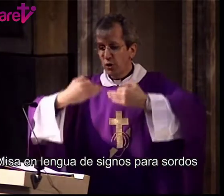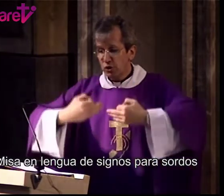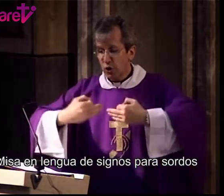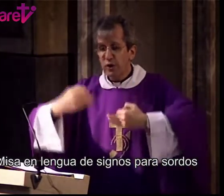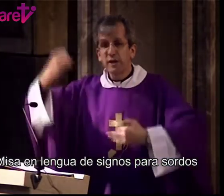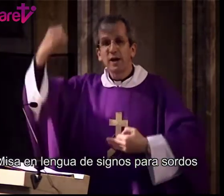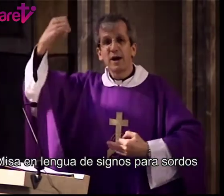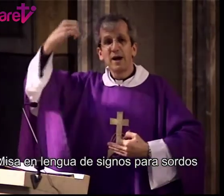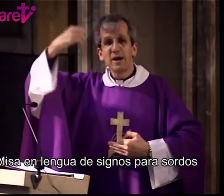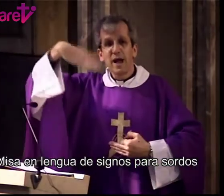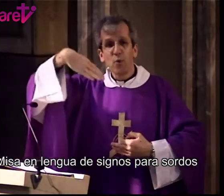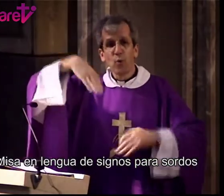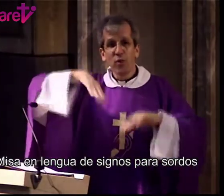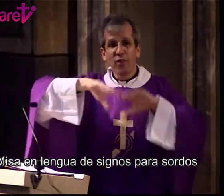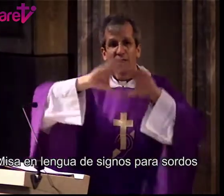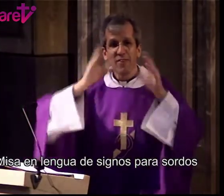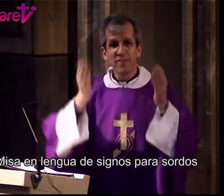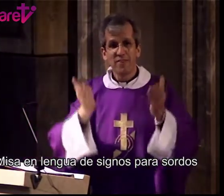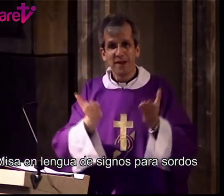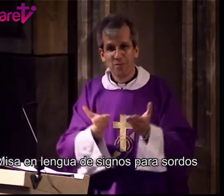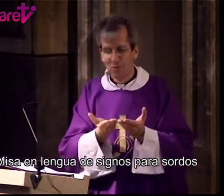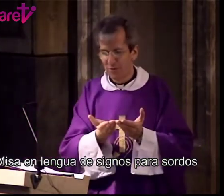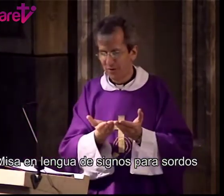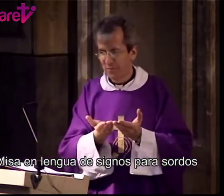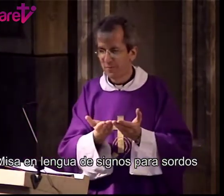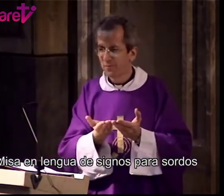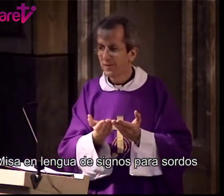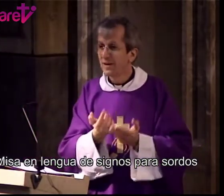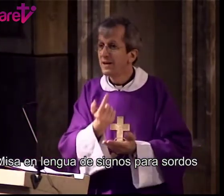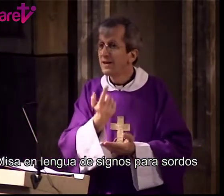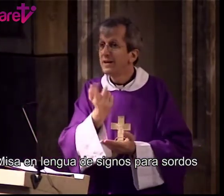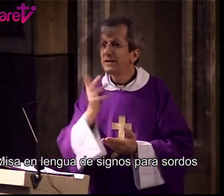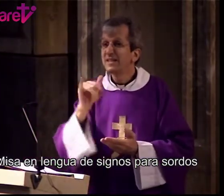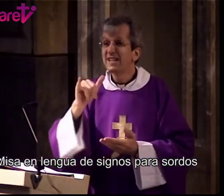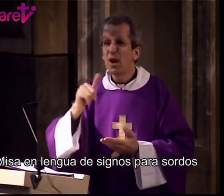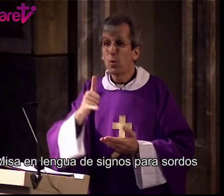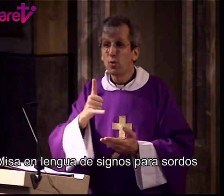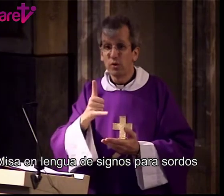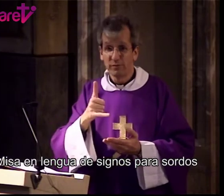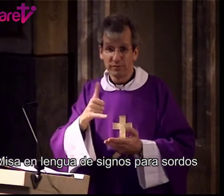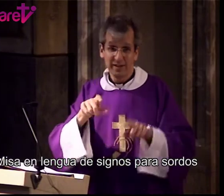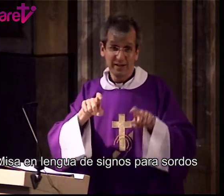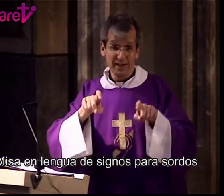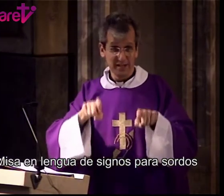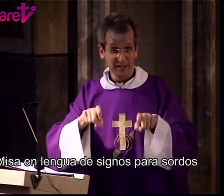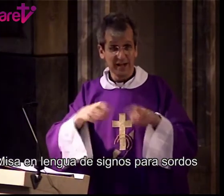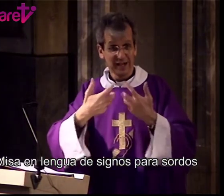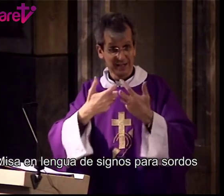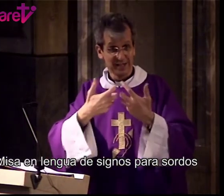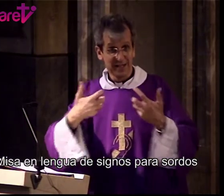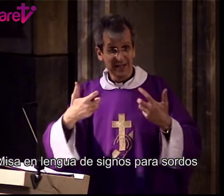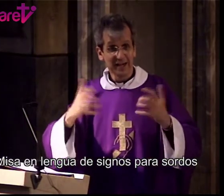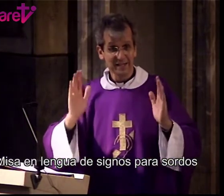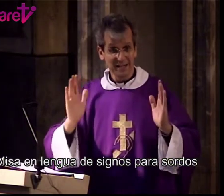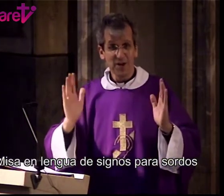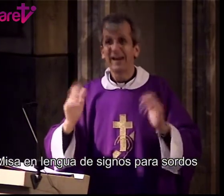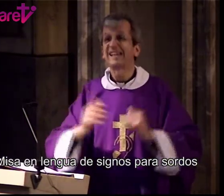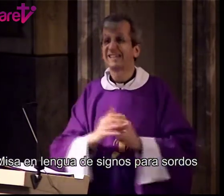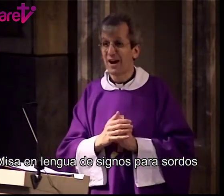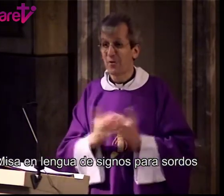soy la luz del mundo. Si alguno necesita sentarse, es largo el